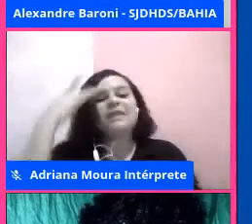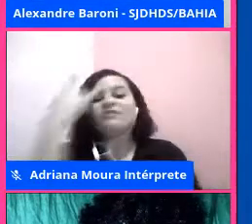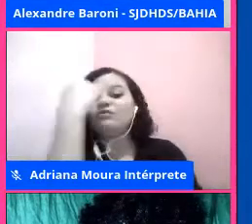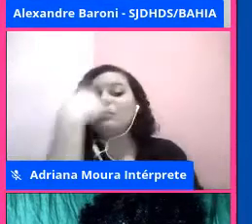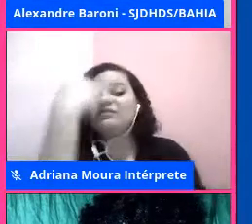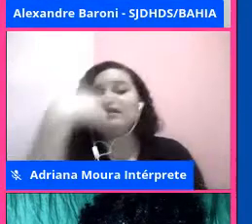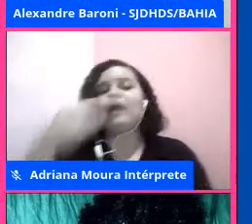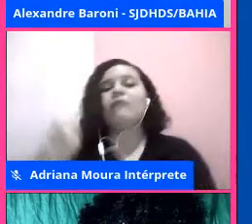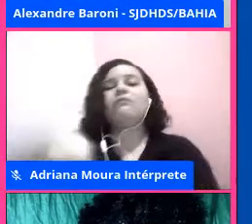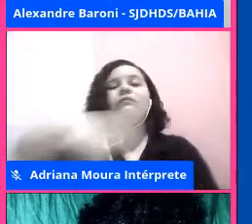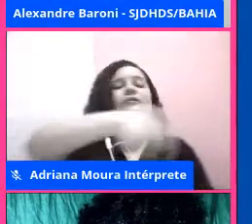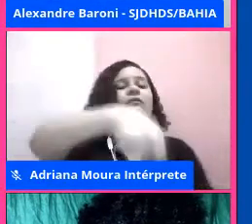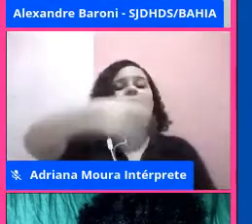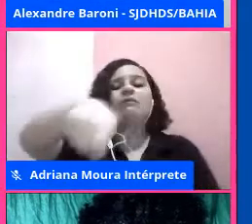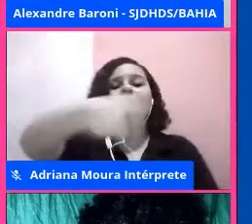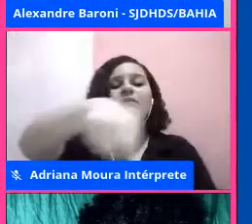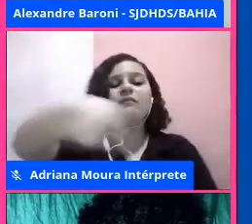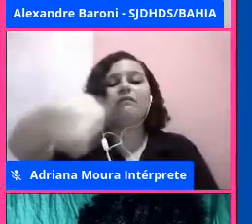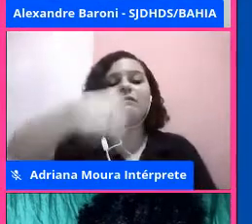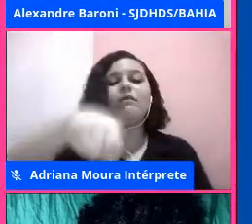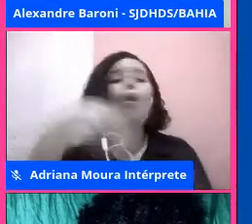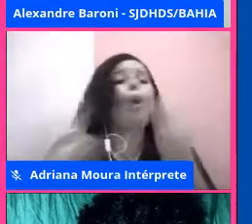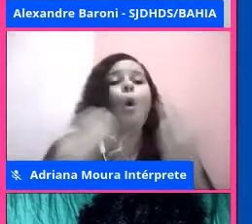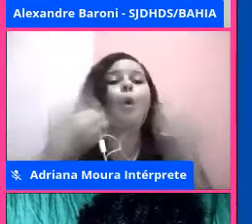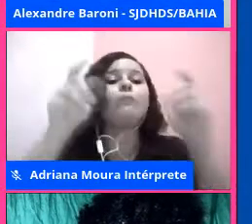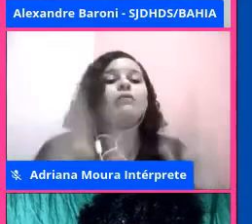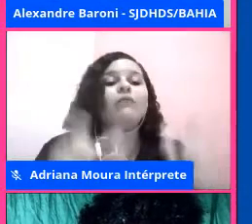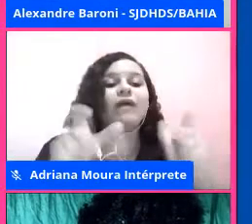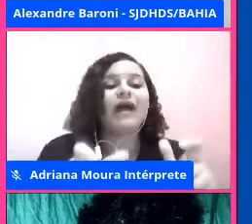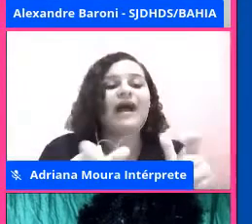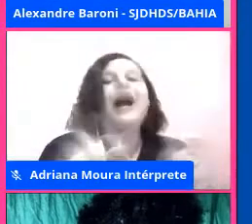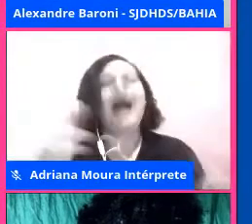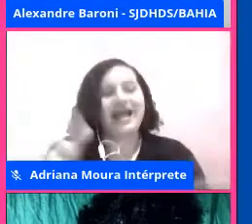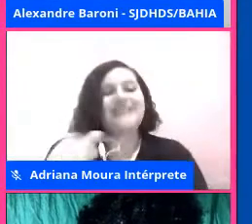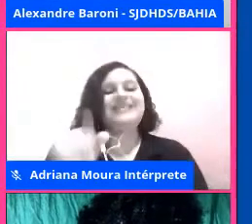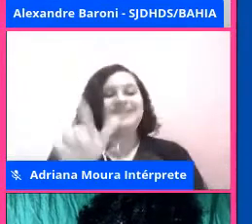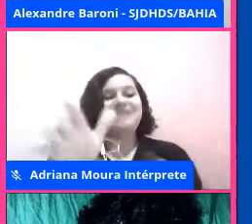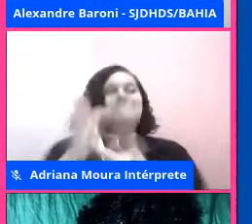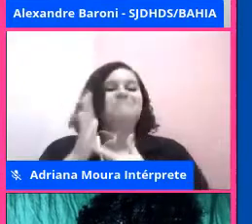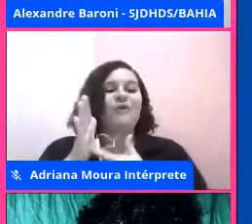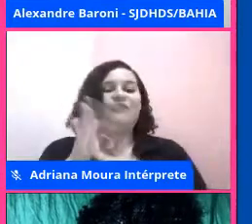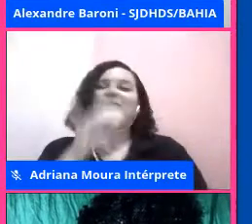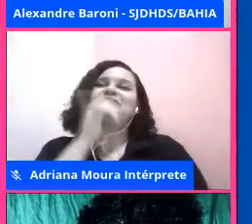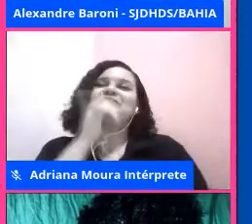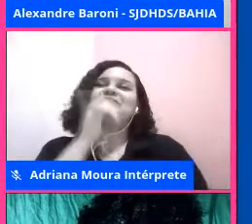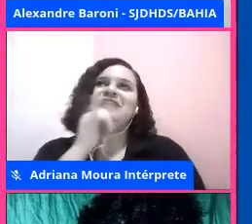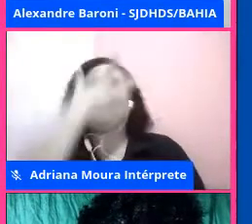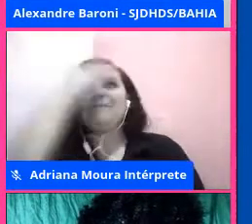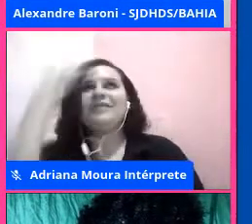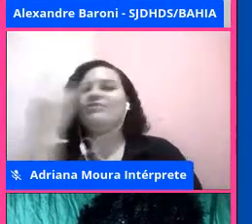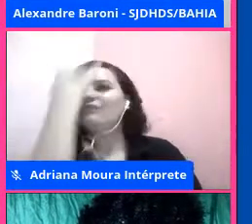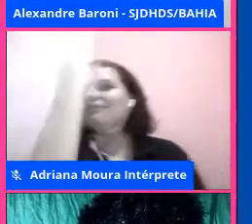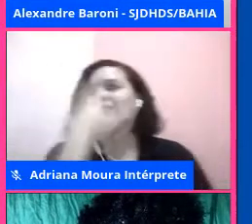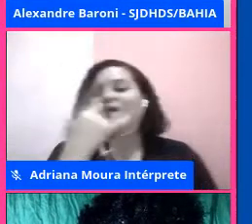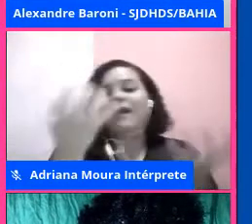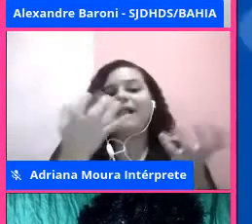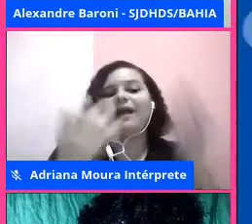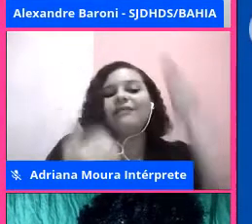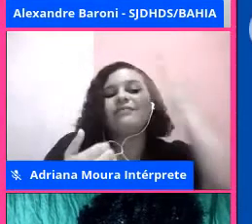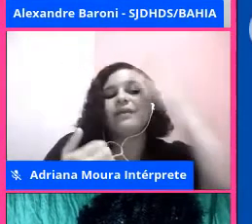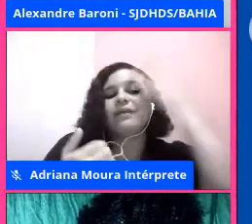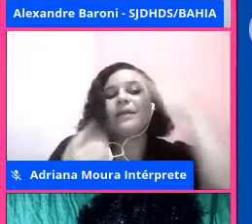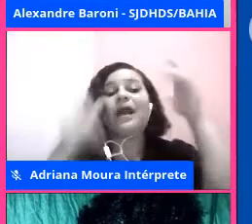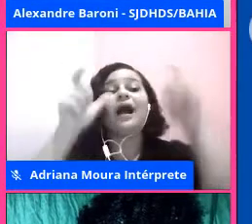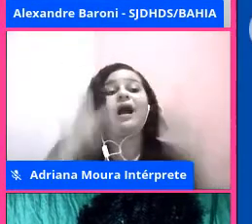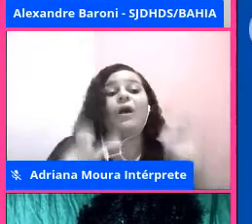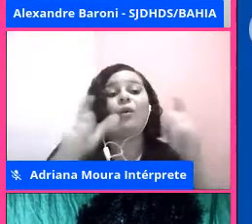e identificar onde é que ele está. Então, ele quer saber onde está uma loja X, Y, ele precisa estar perguntando. Então, com